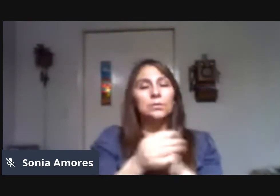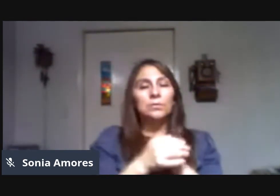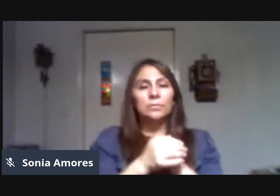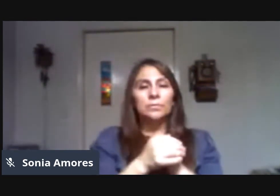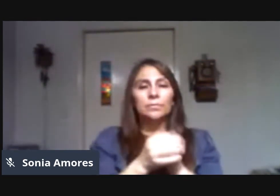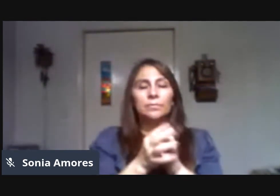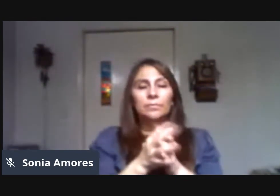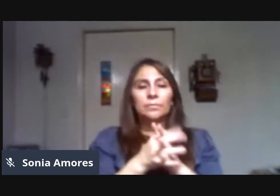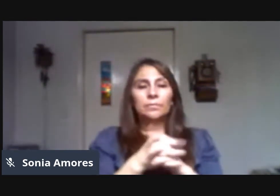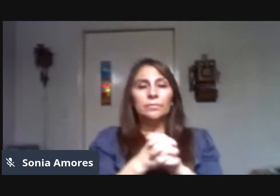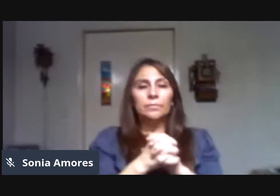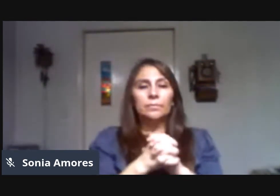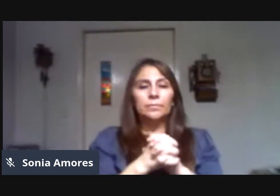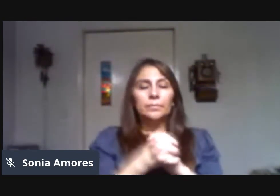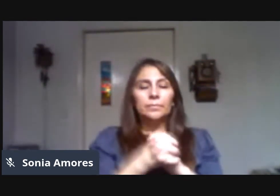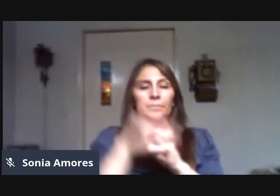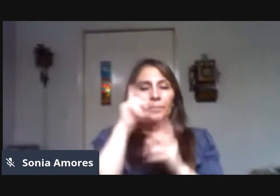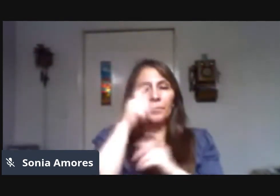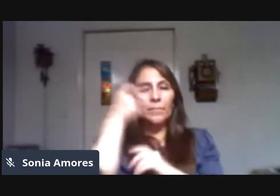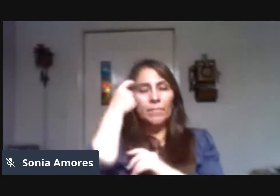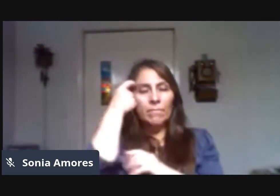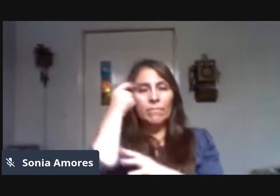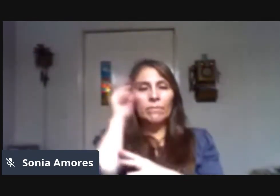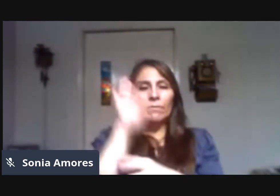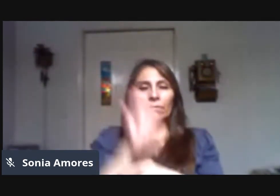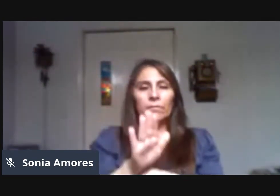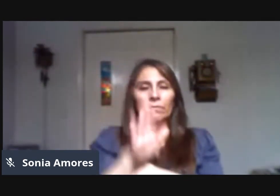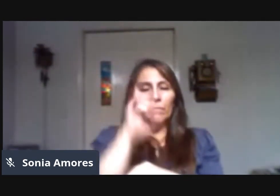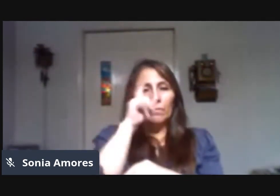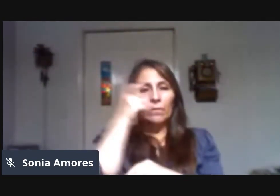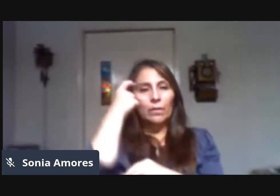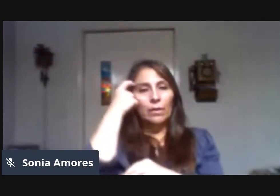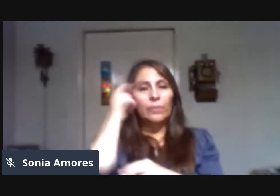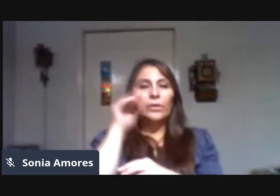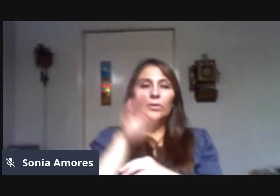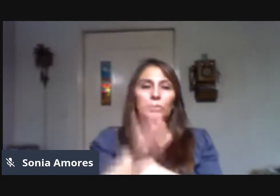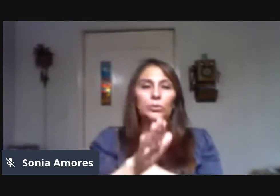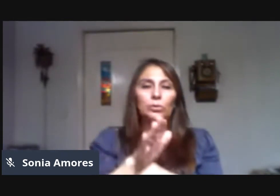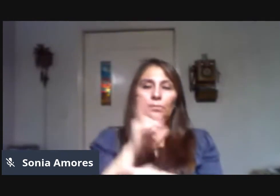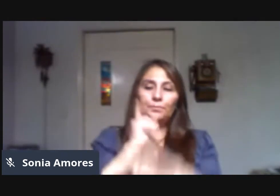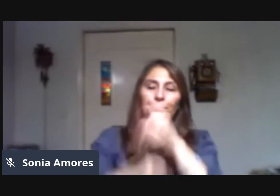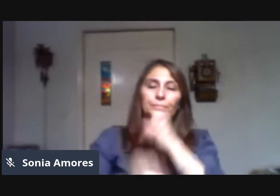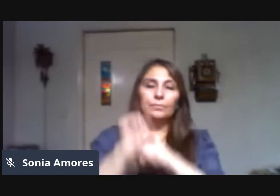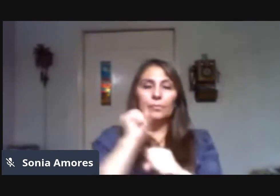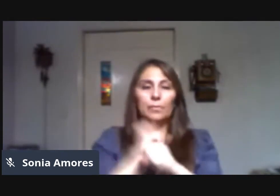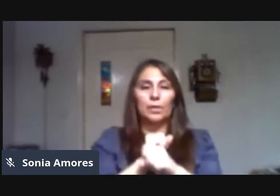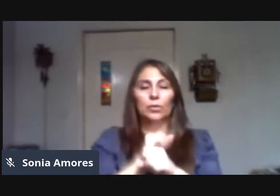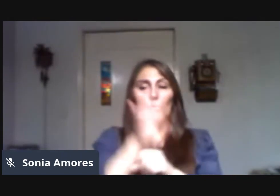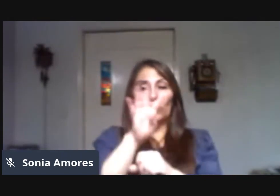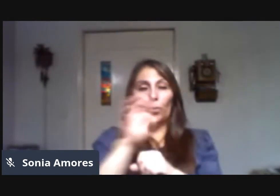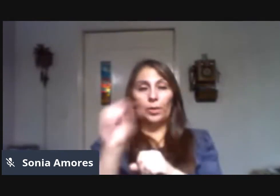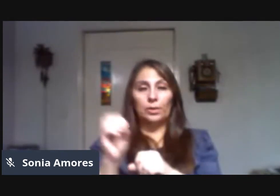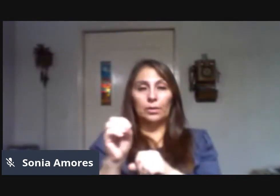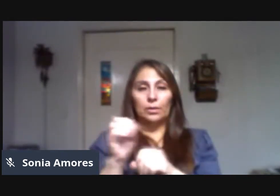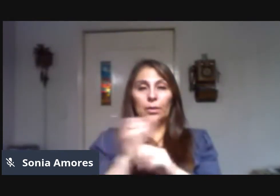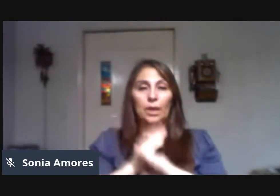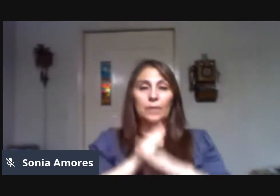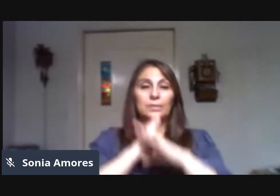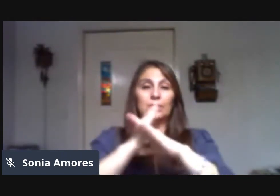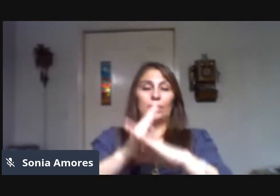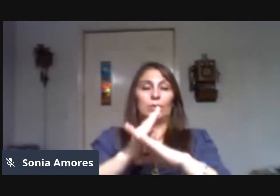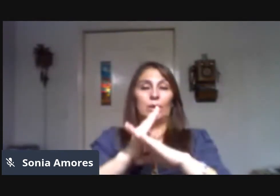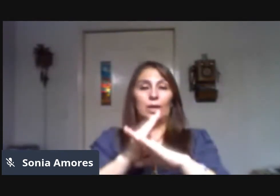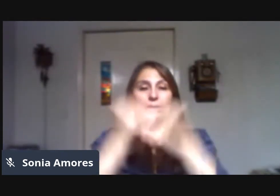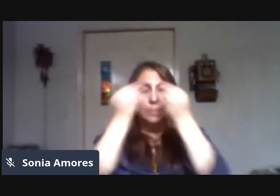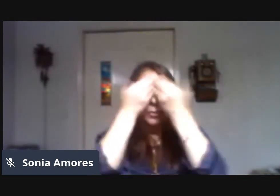en el gobierno del presidente en los 90, en la seguridad democrática, es cuántos de verdad